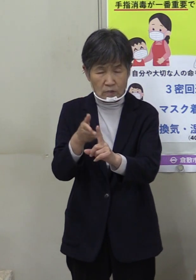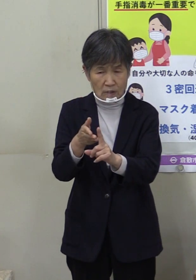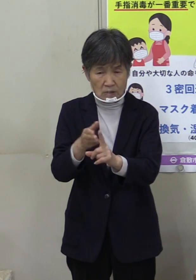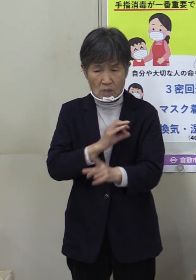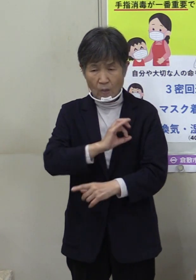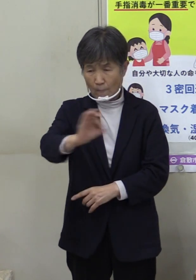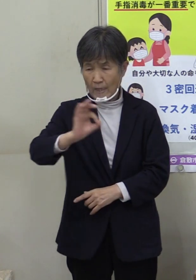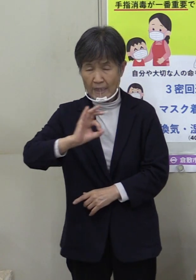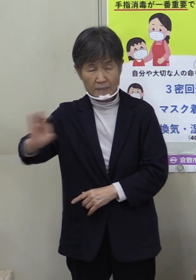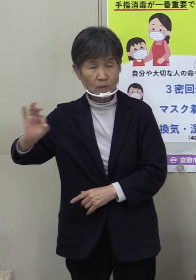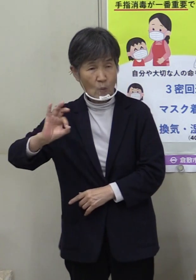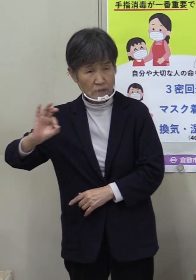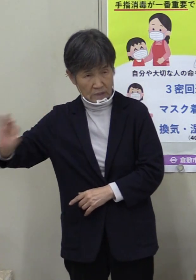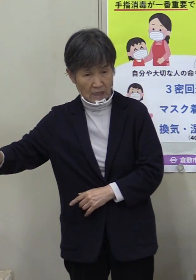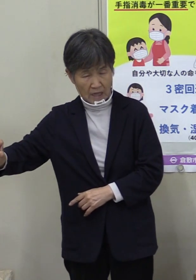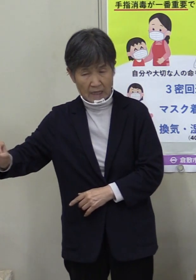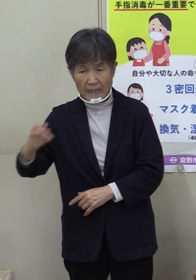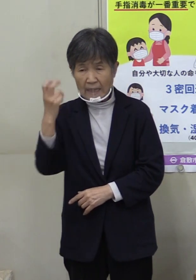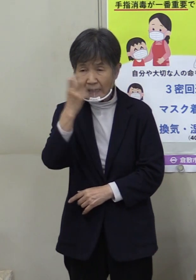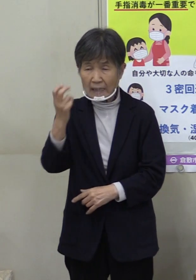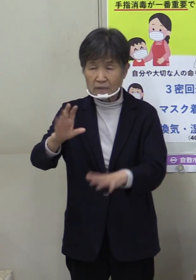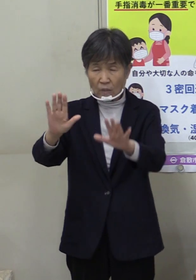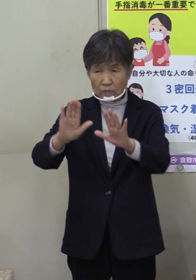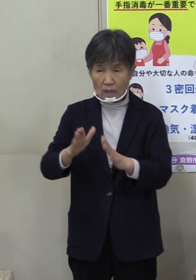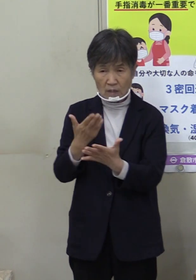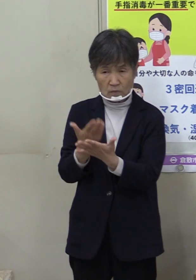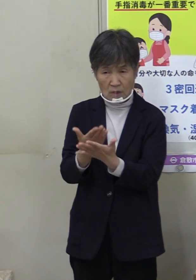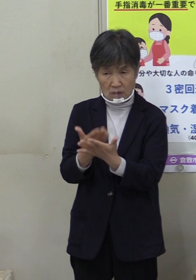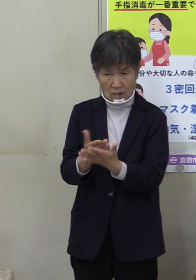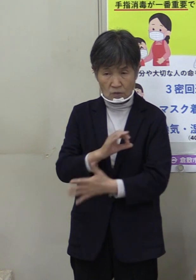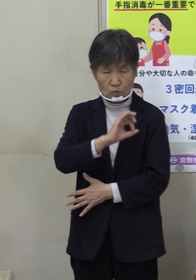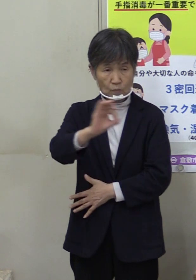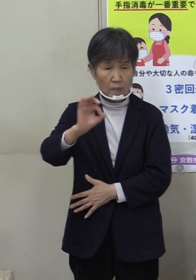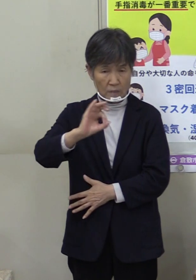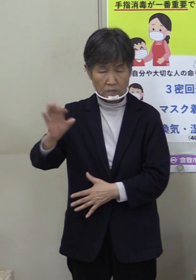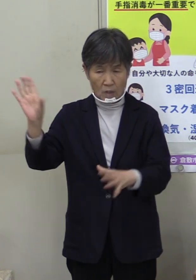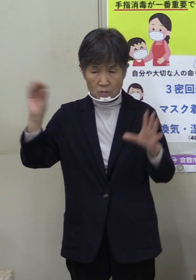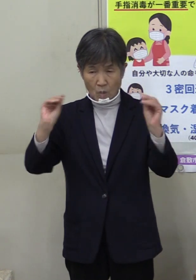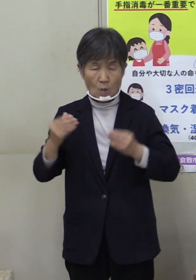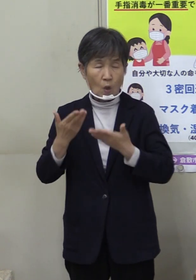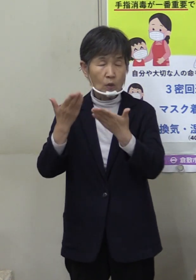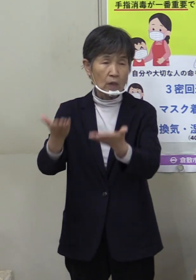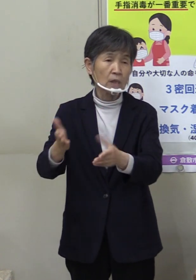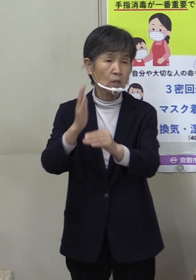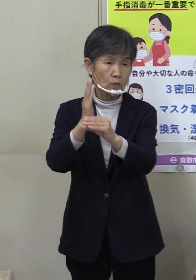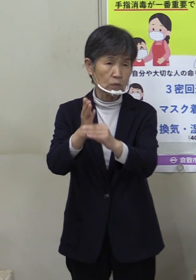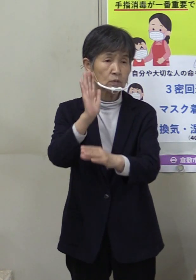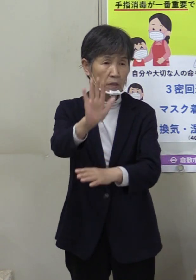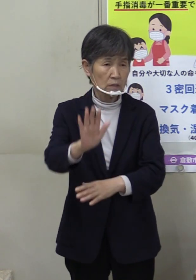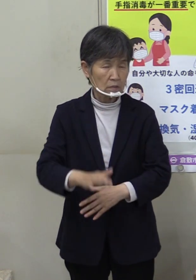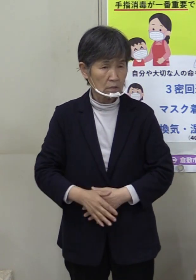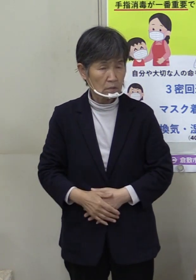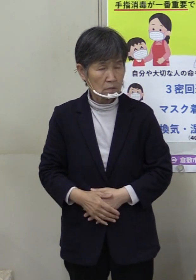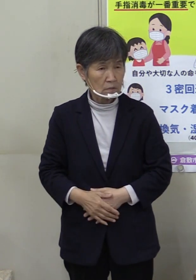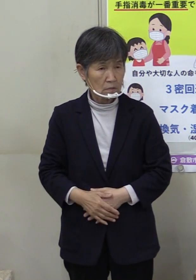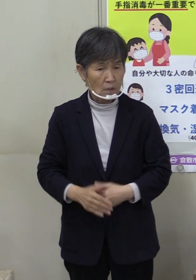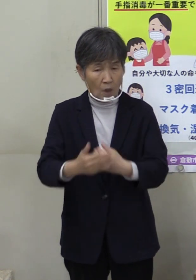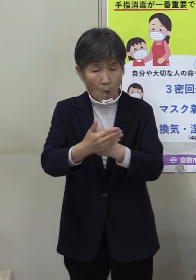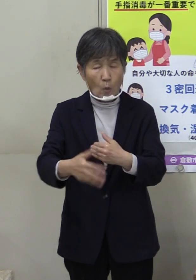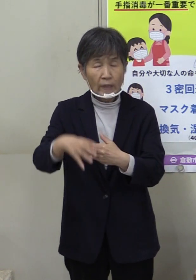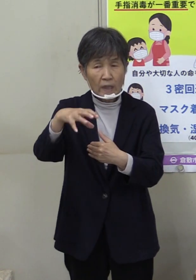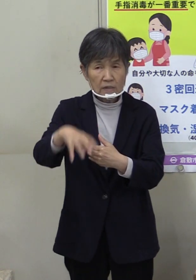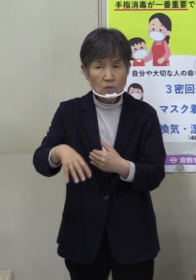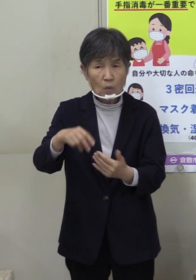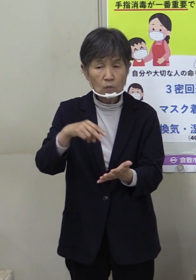ール等で検査を受けるようにと、そういう形で情報を提供させていただいております。 保健所として